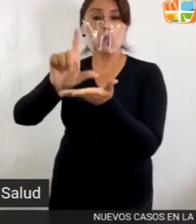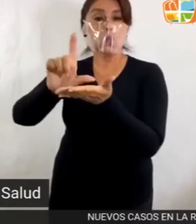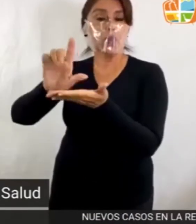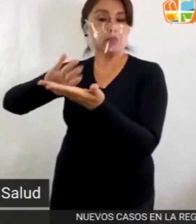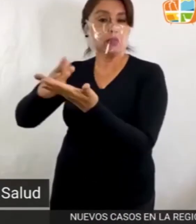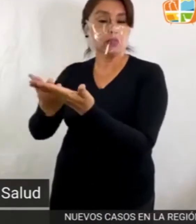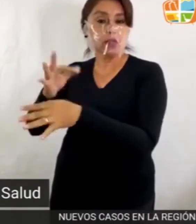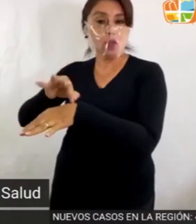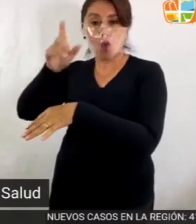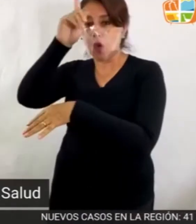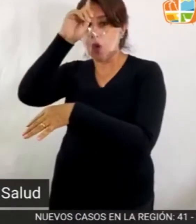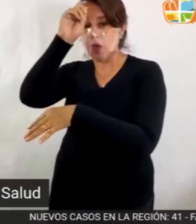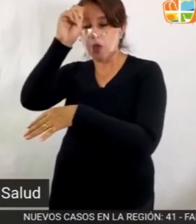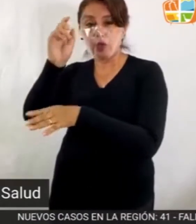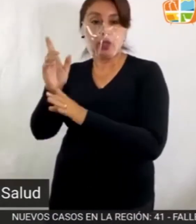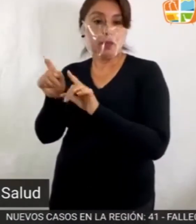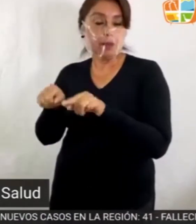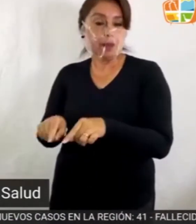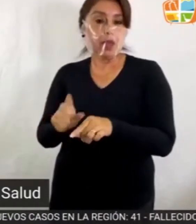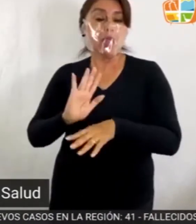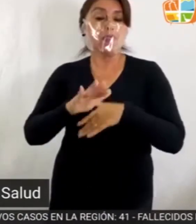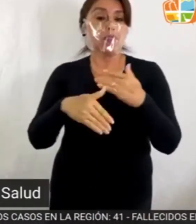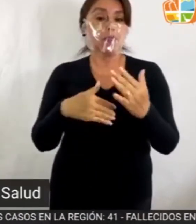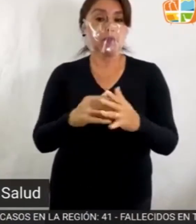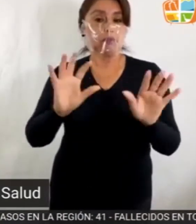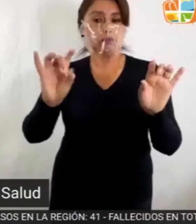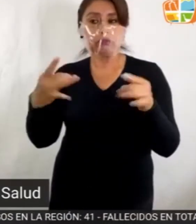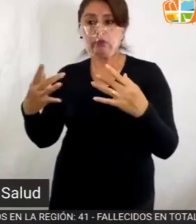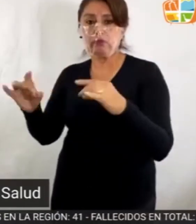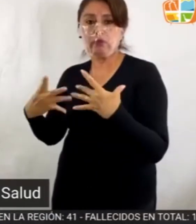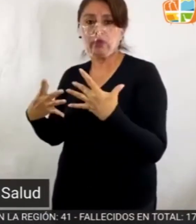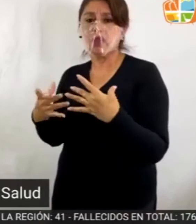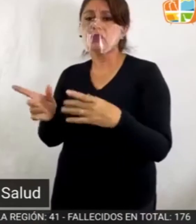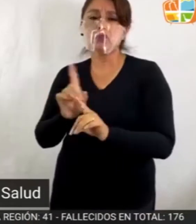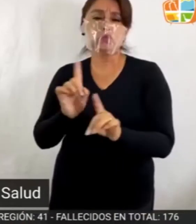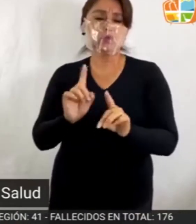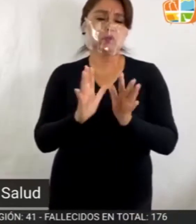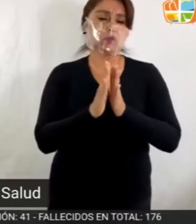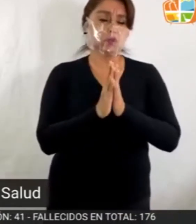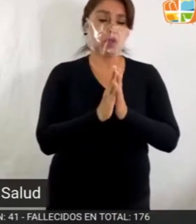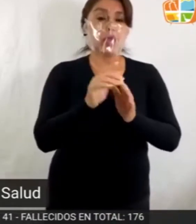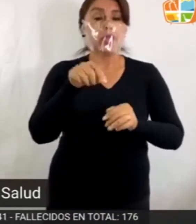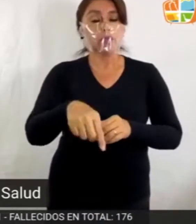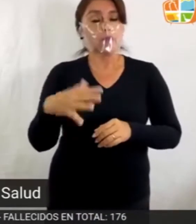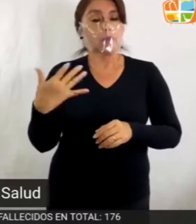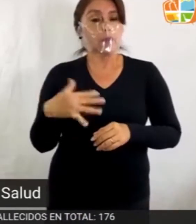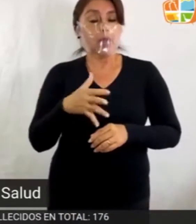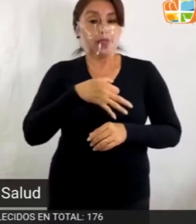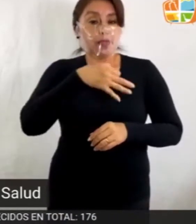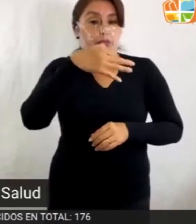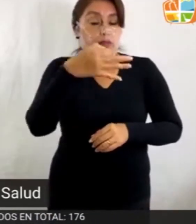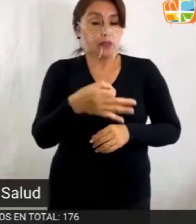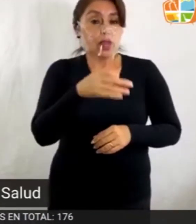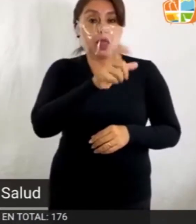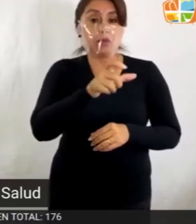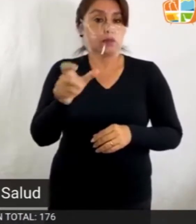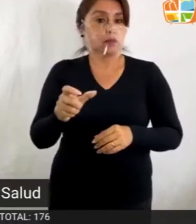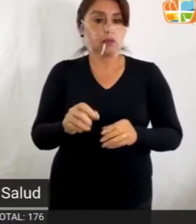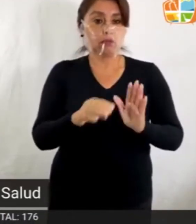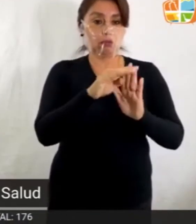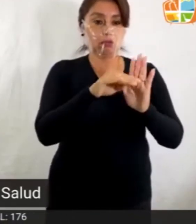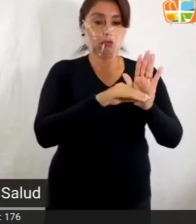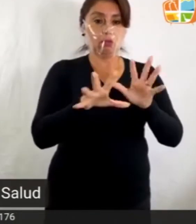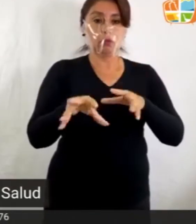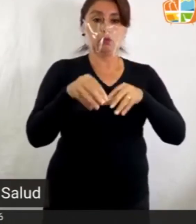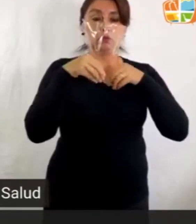no tengamos en los días posteriores más contagios en nuestra región. Es importante destacar que la gente tomó todas las medidas